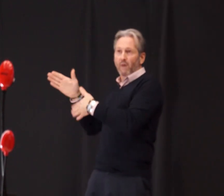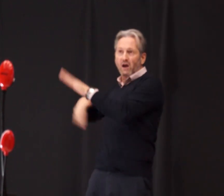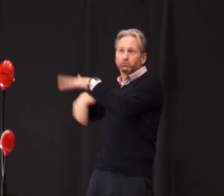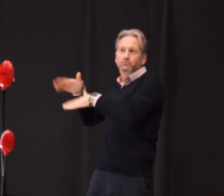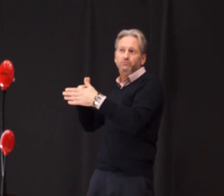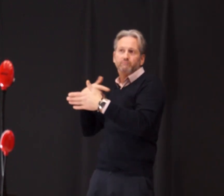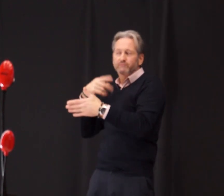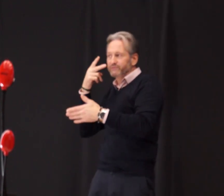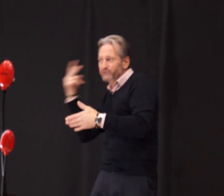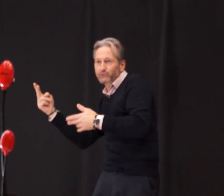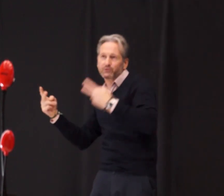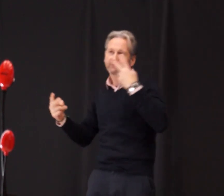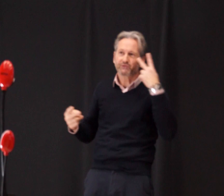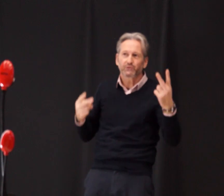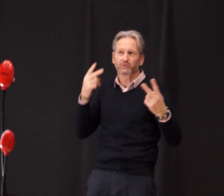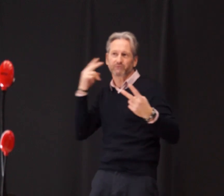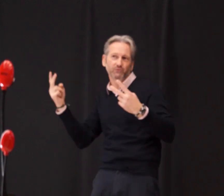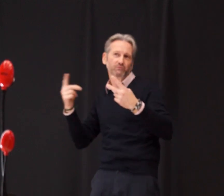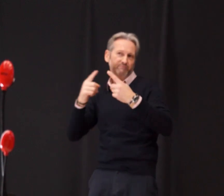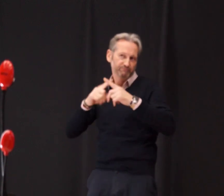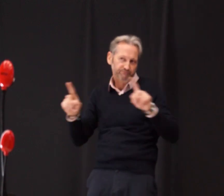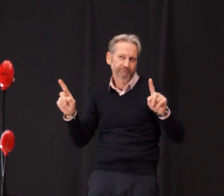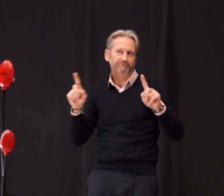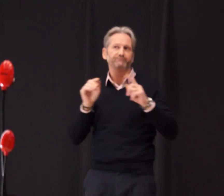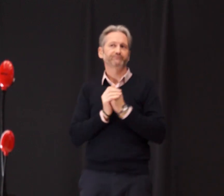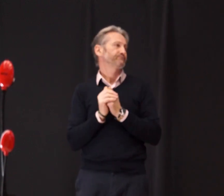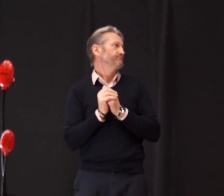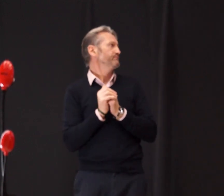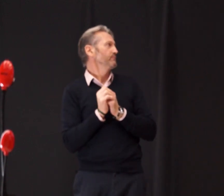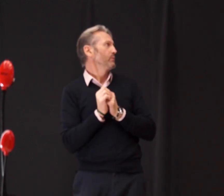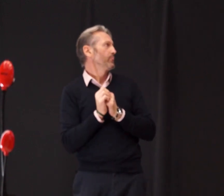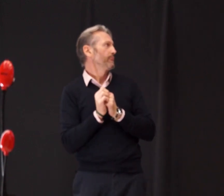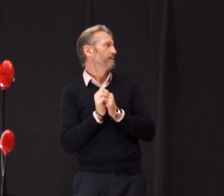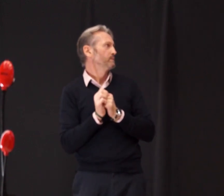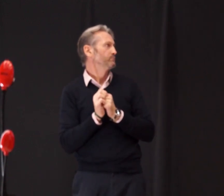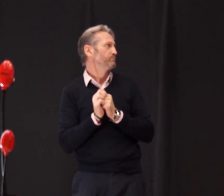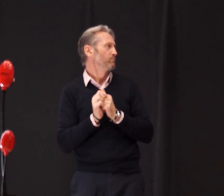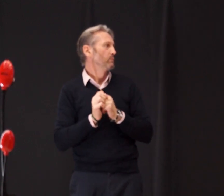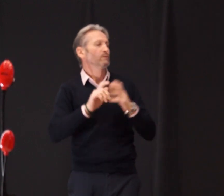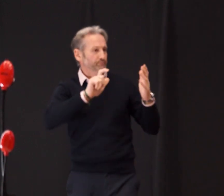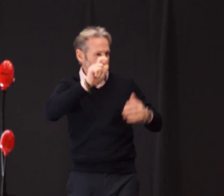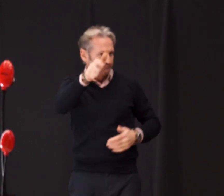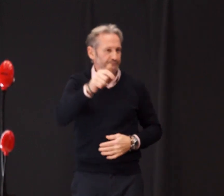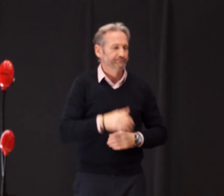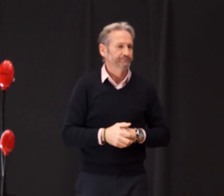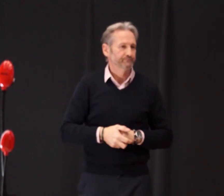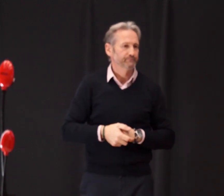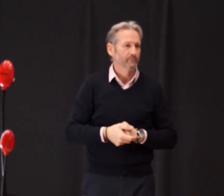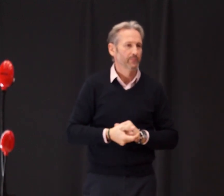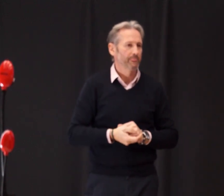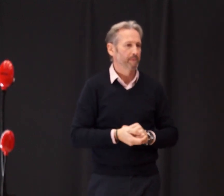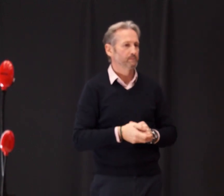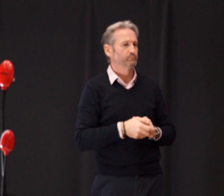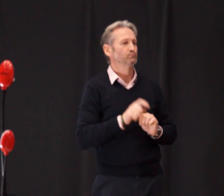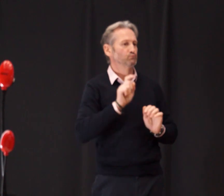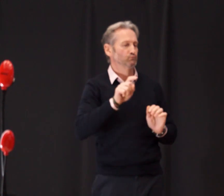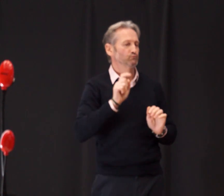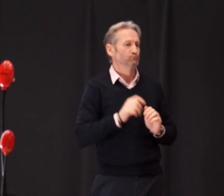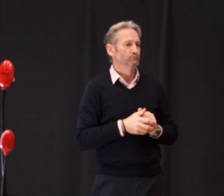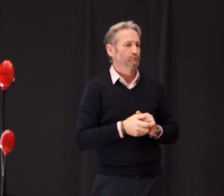injecte de la langue des signes en pensant langue des signes première et en faisant une approche pédagogique de langue des signes première, ça marche très bien aussi avec des enfants qui sont